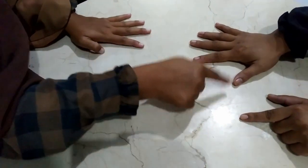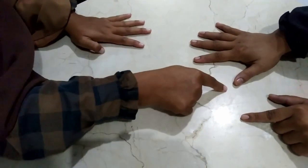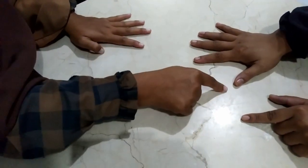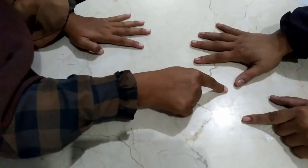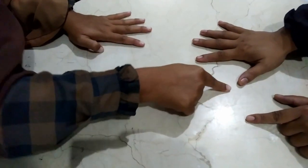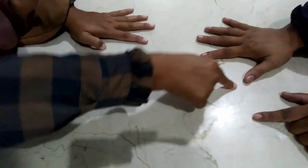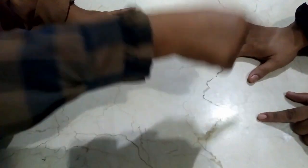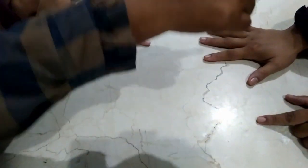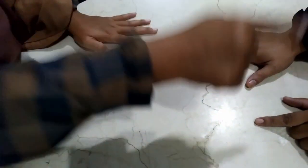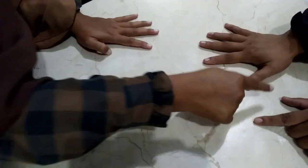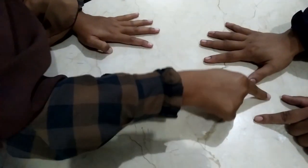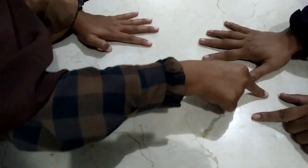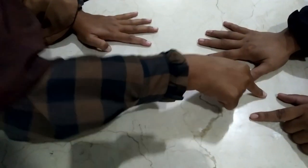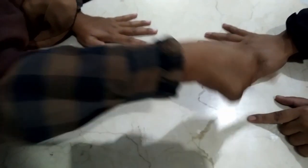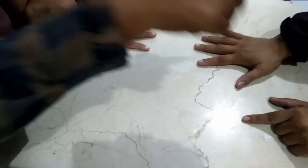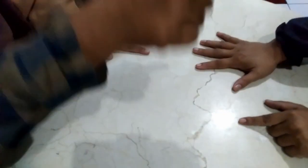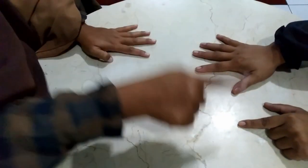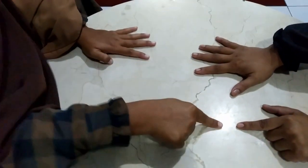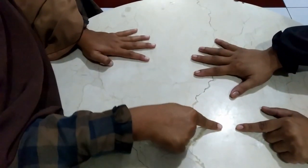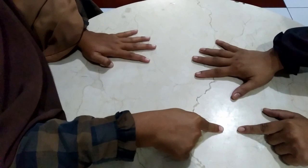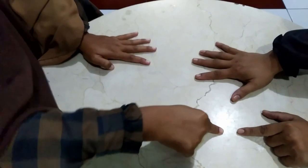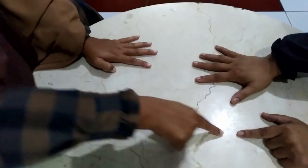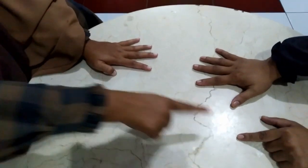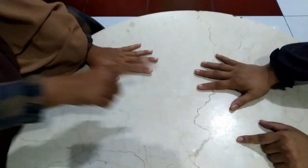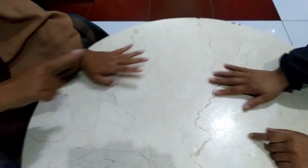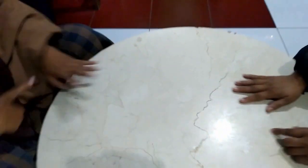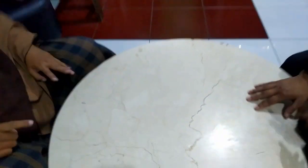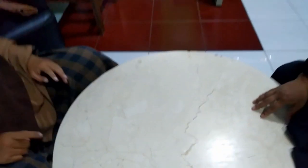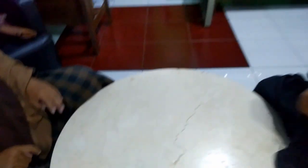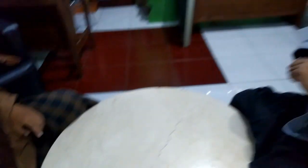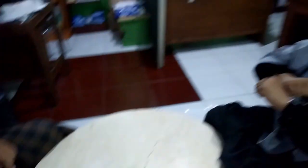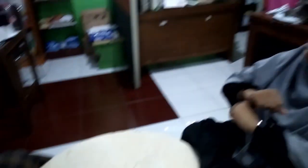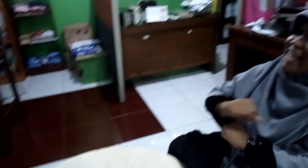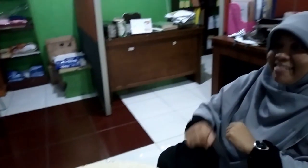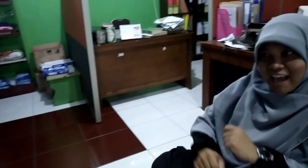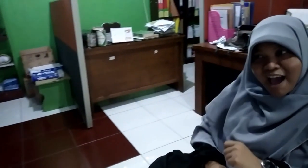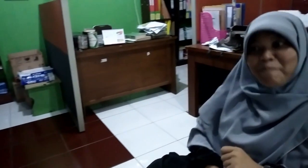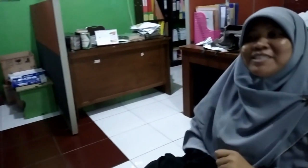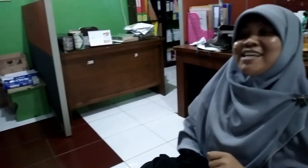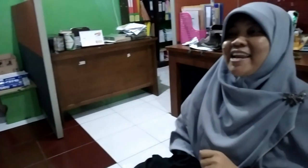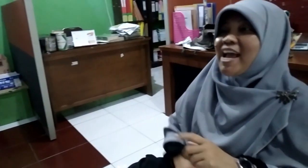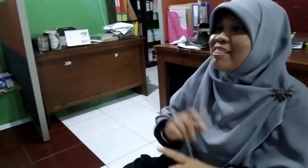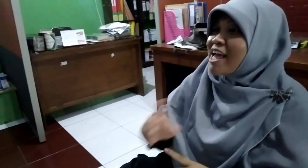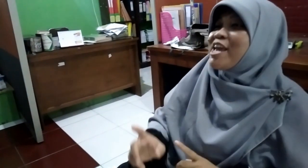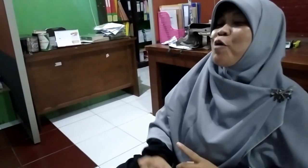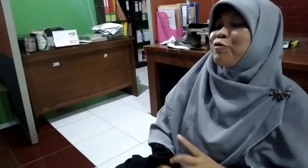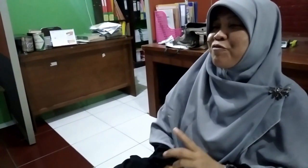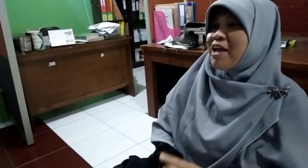ngaji. A, B. Yuk kita bermain kata, mencari kata yang bunyinya